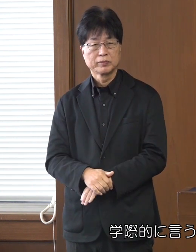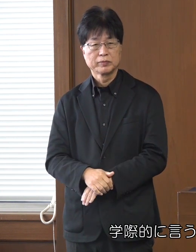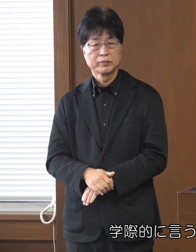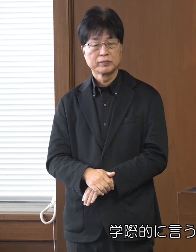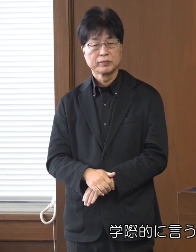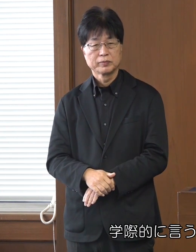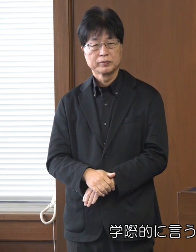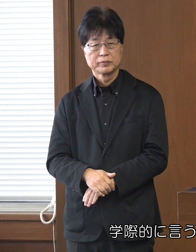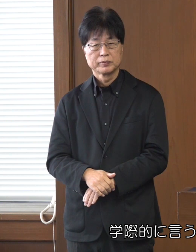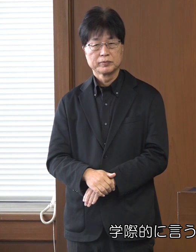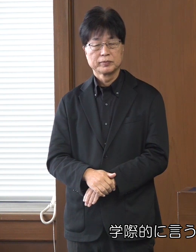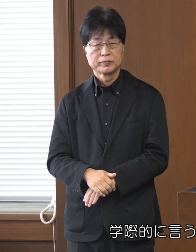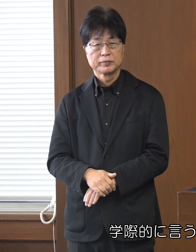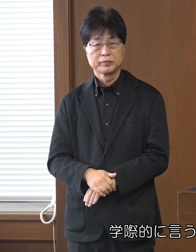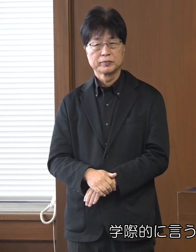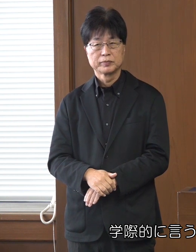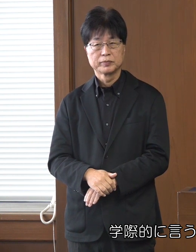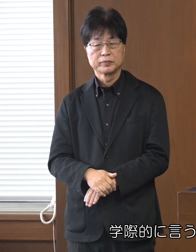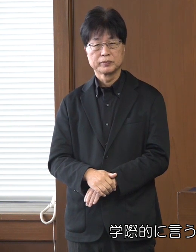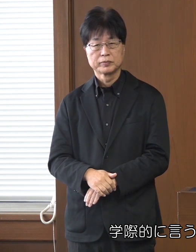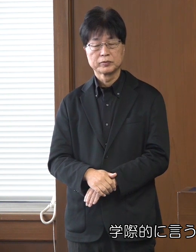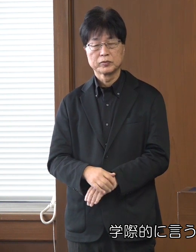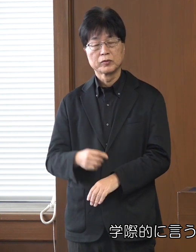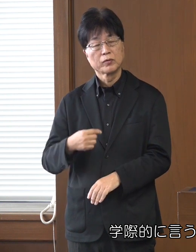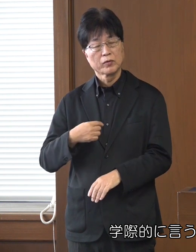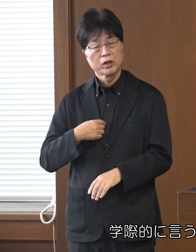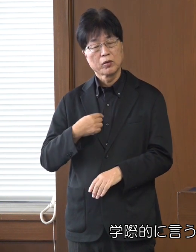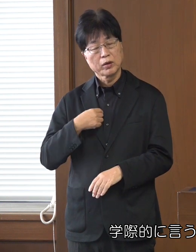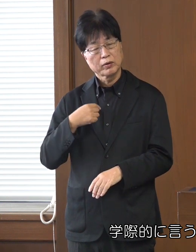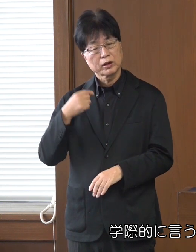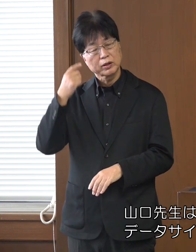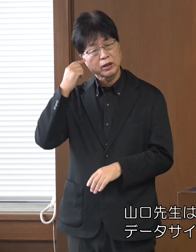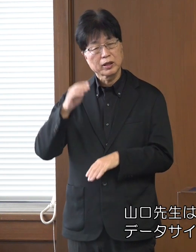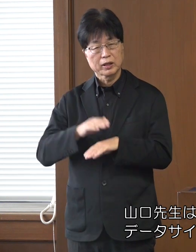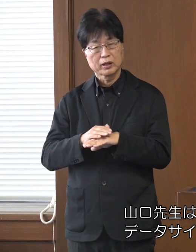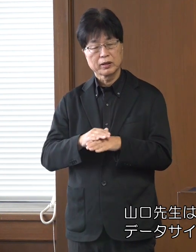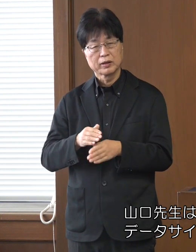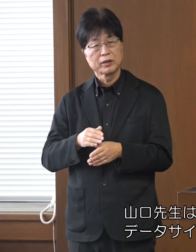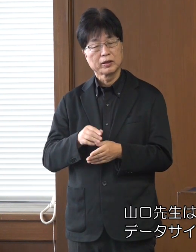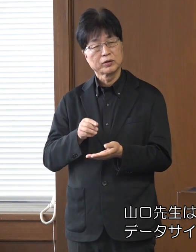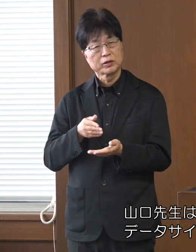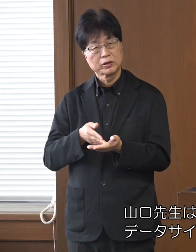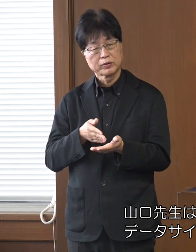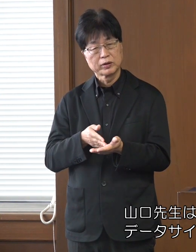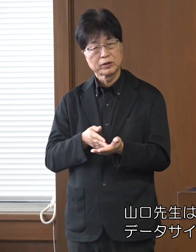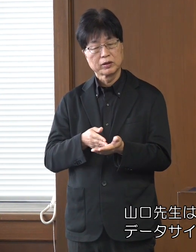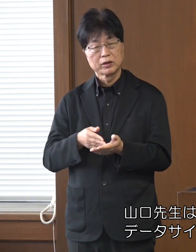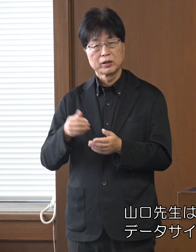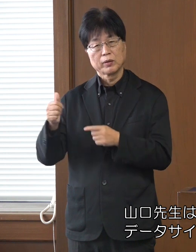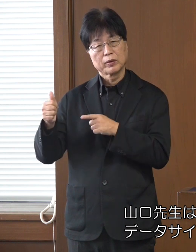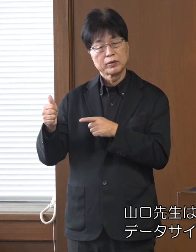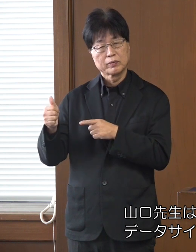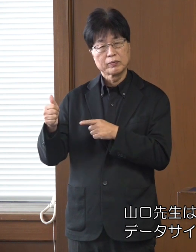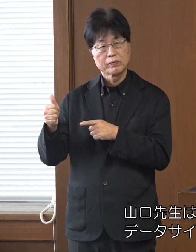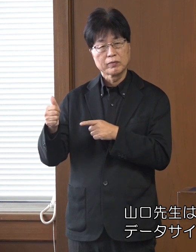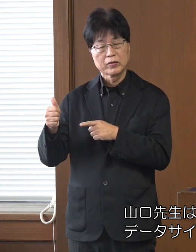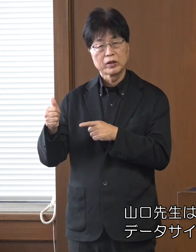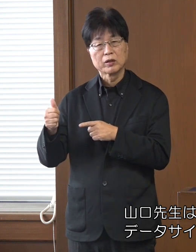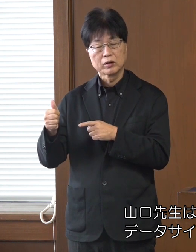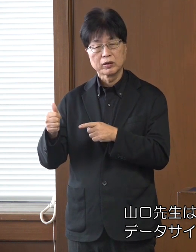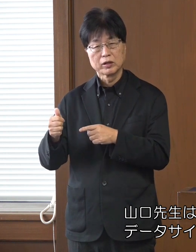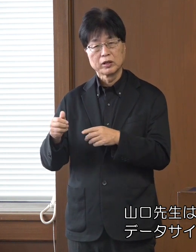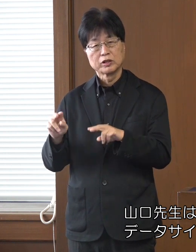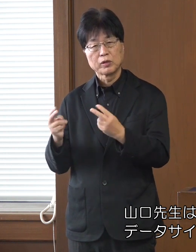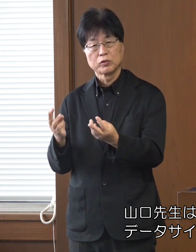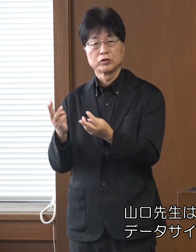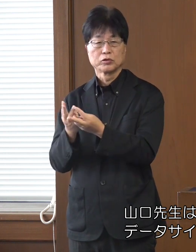的に言うと、まあ、これは私の感覚ですけど、山口先生はもともと数学者であ